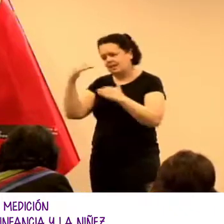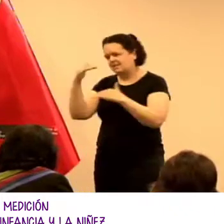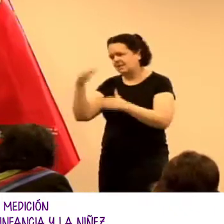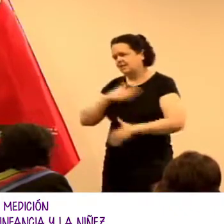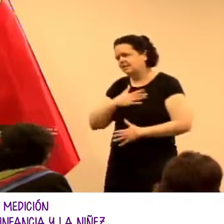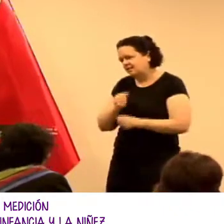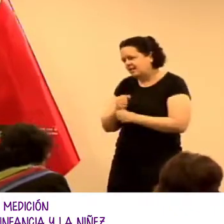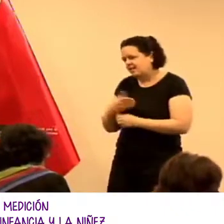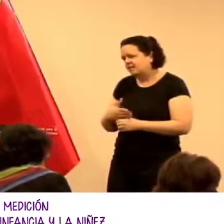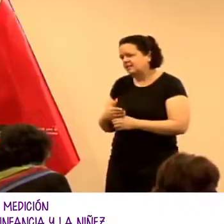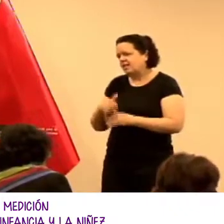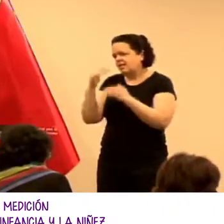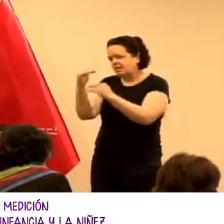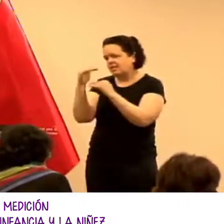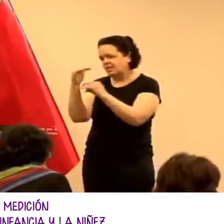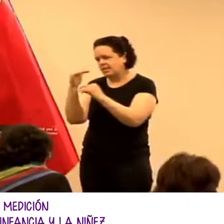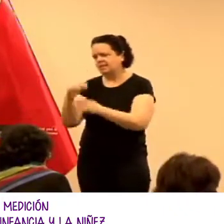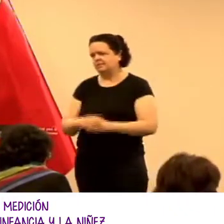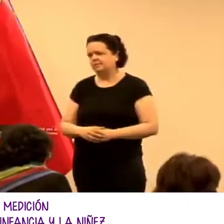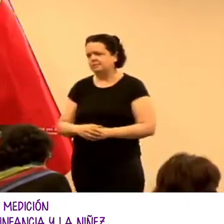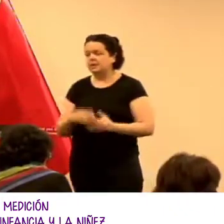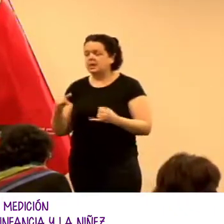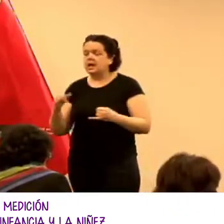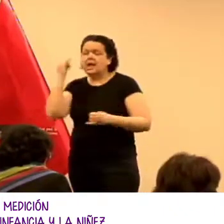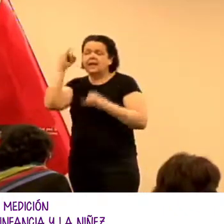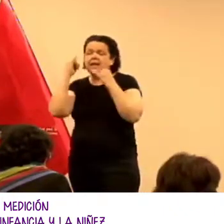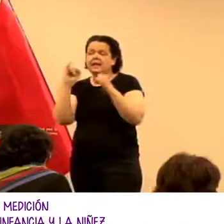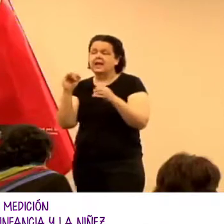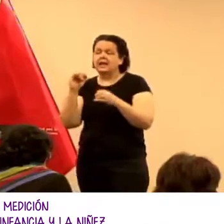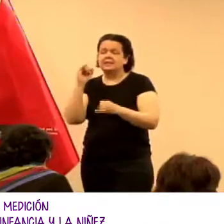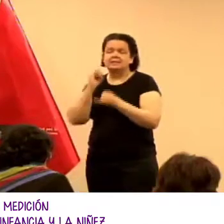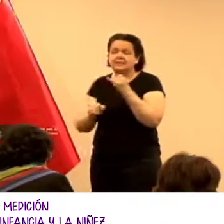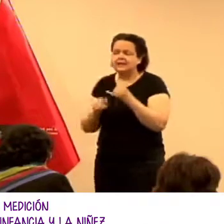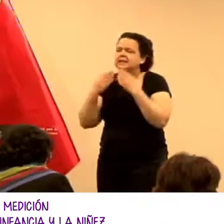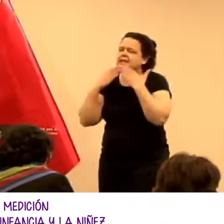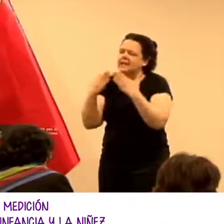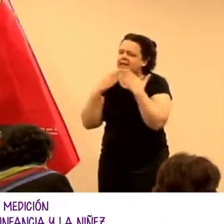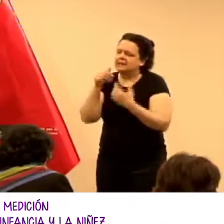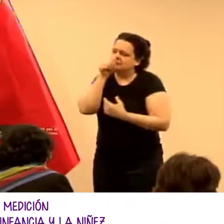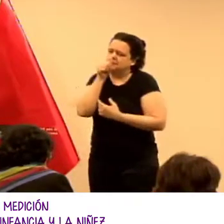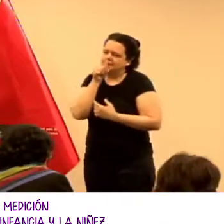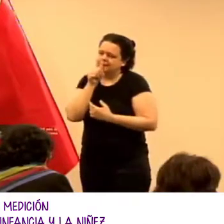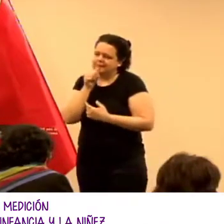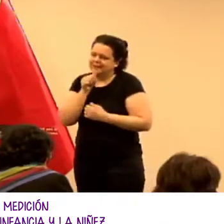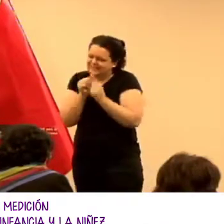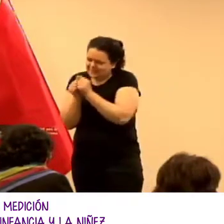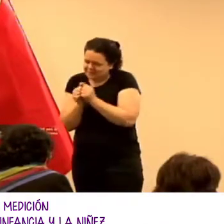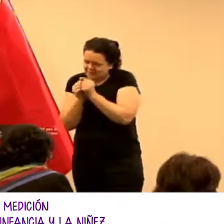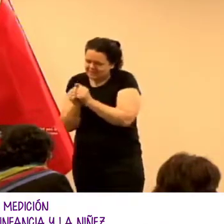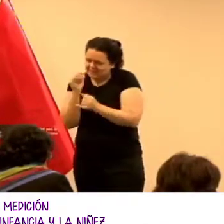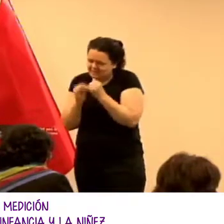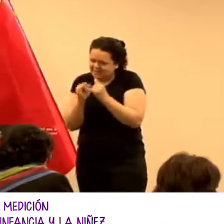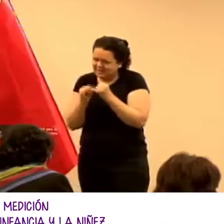aumenta, ¿no? Conclusiones, y gracias por la paciencia de acompañarme hasta el